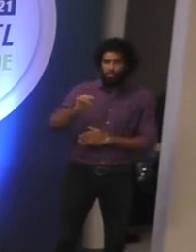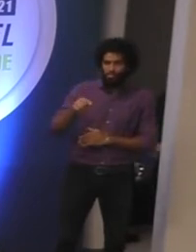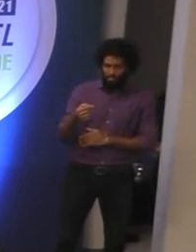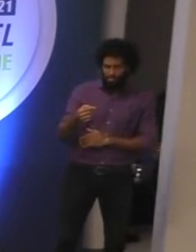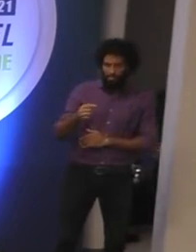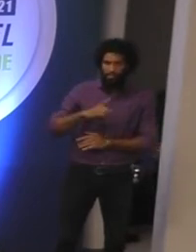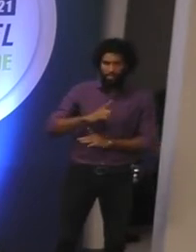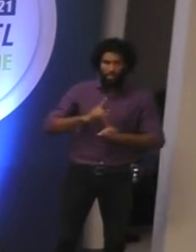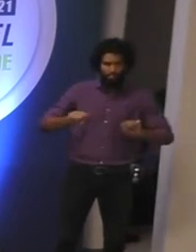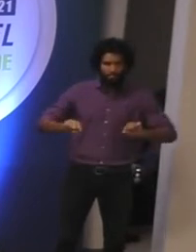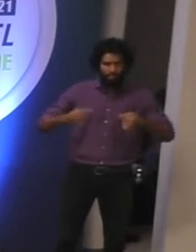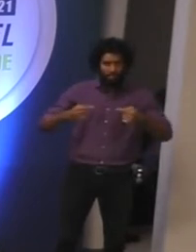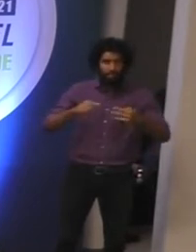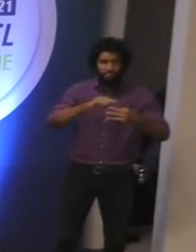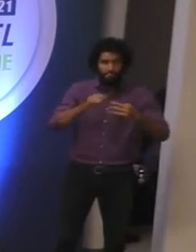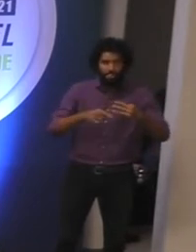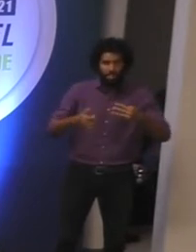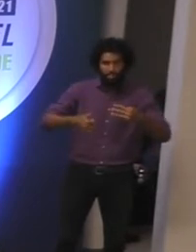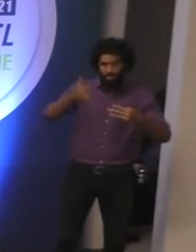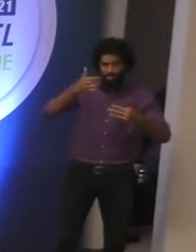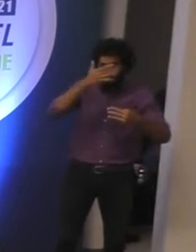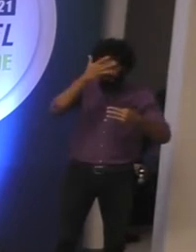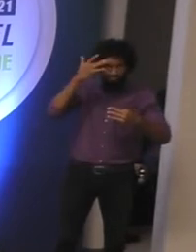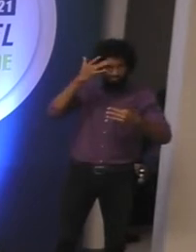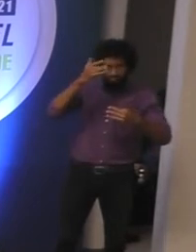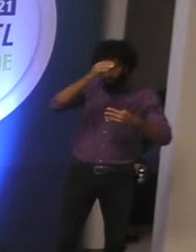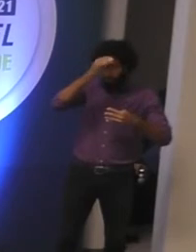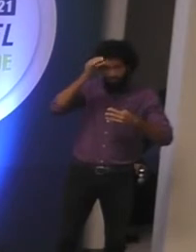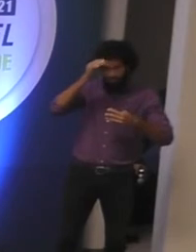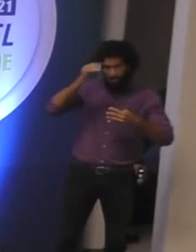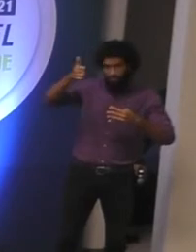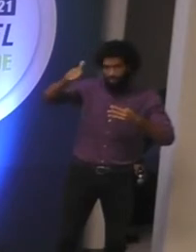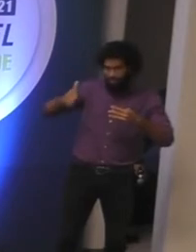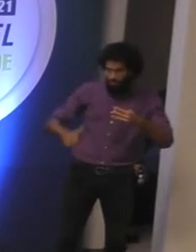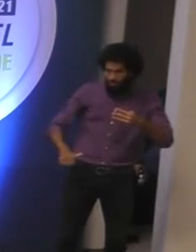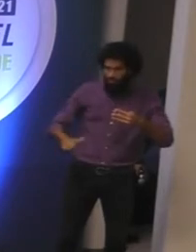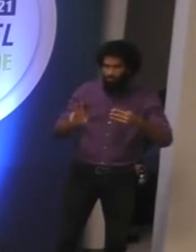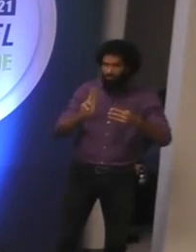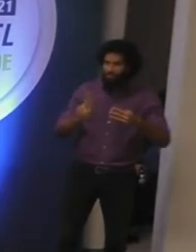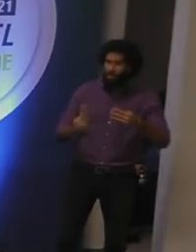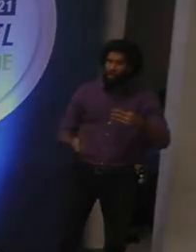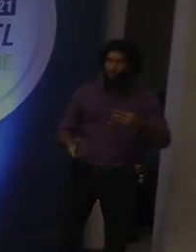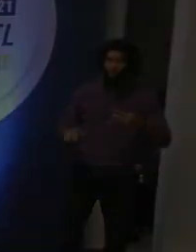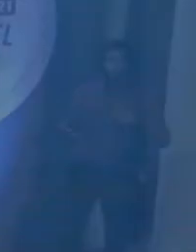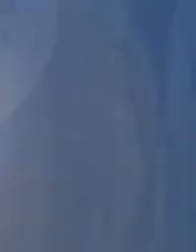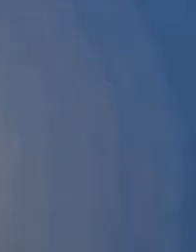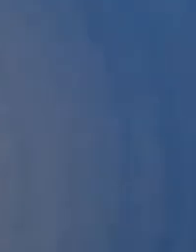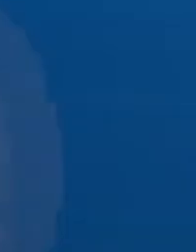categoria. As três melhores na avaliação do consumidor, por ordem alfabética, são: